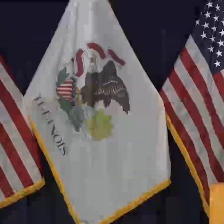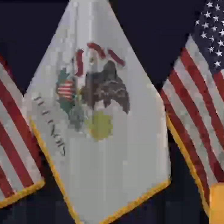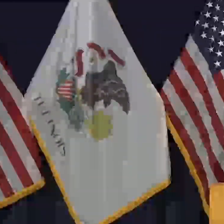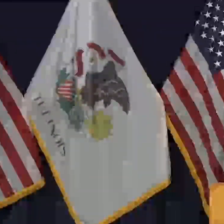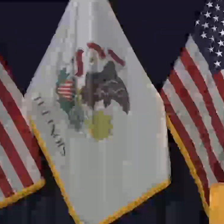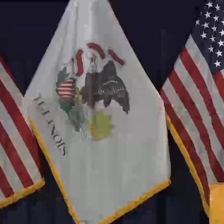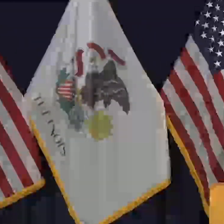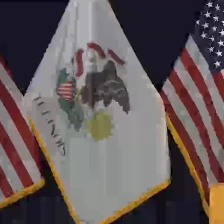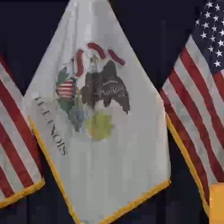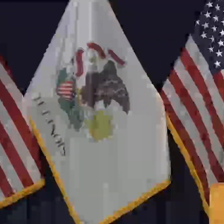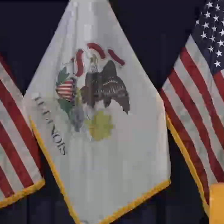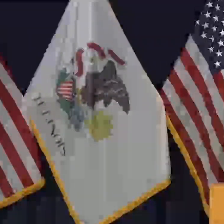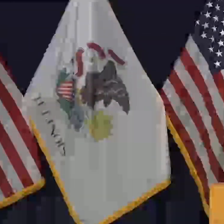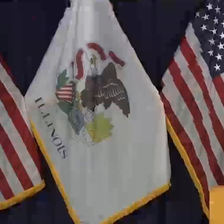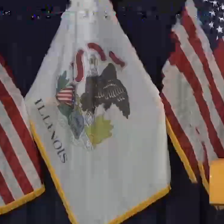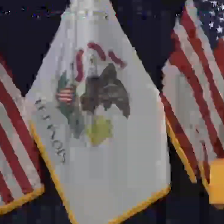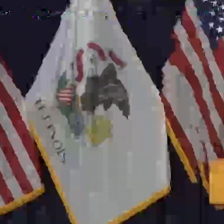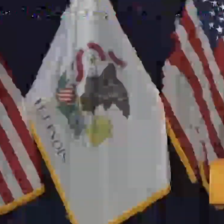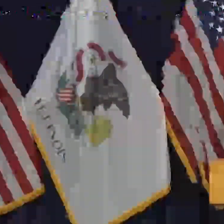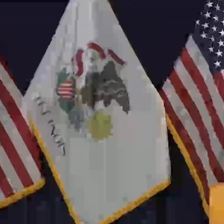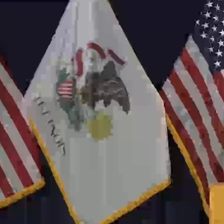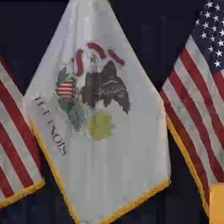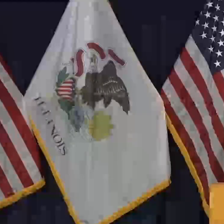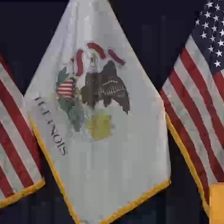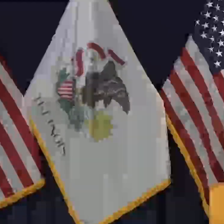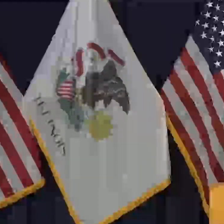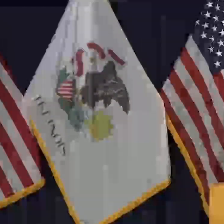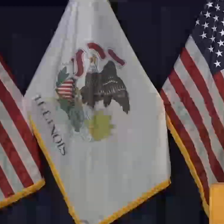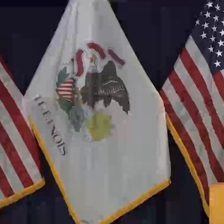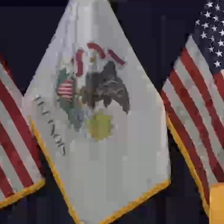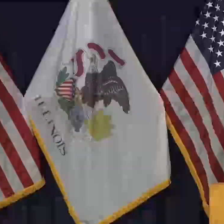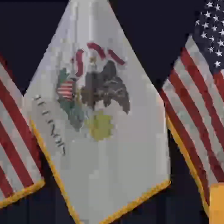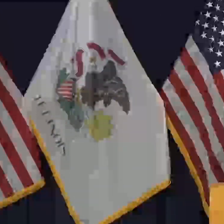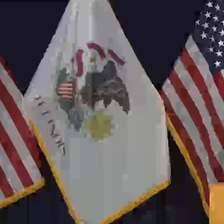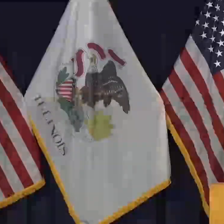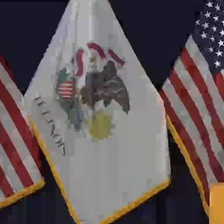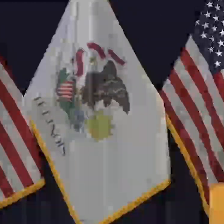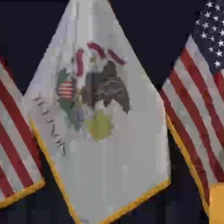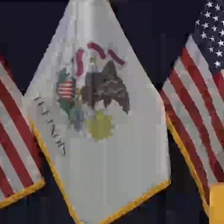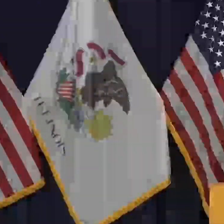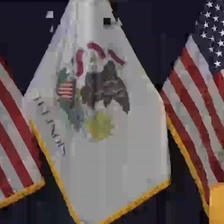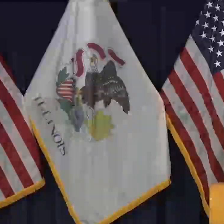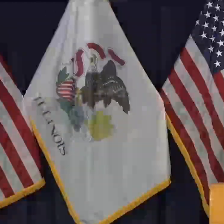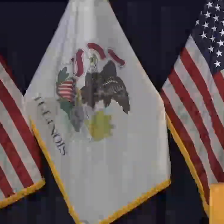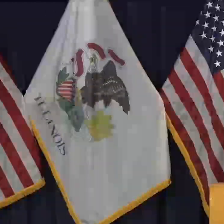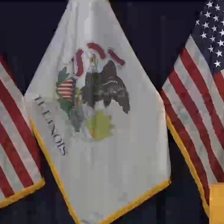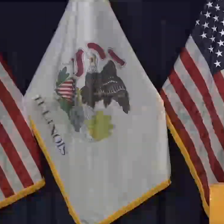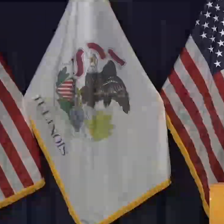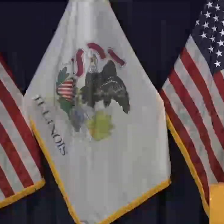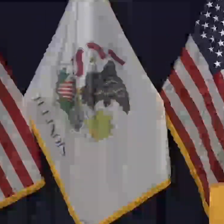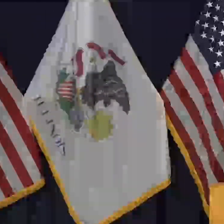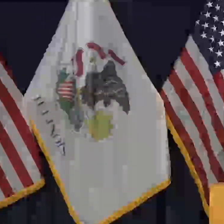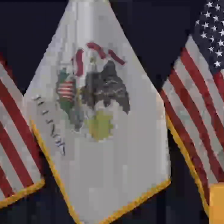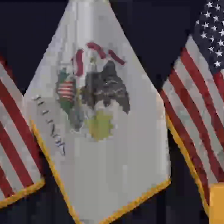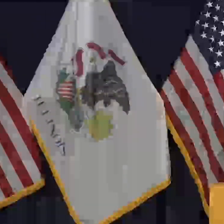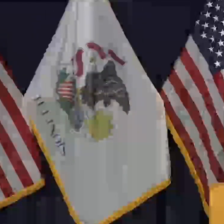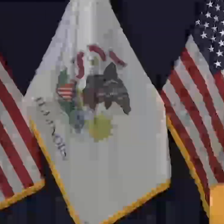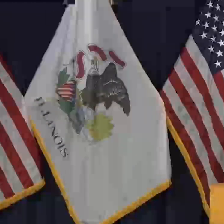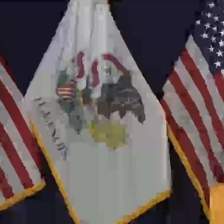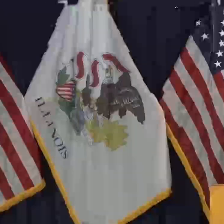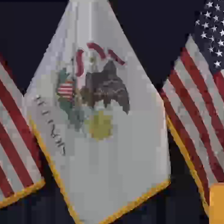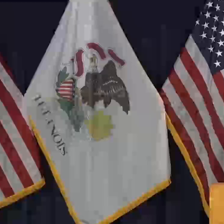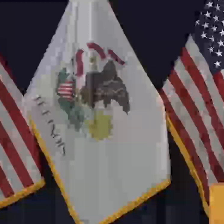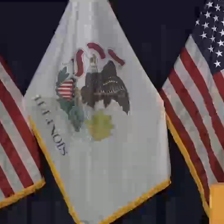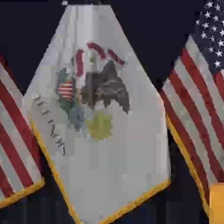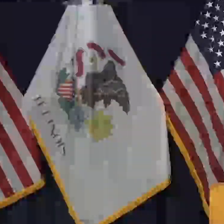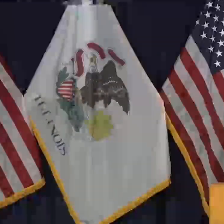hemos previsto más de 2,500 horas de consejería por medio de nuestros programas y recursos. Durante las semanas pasadas,